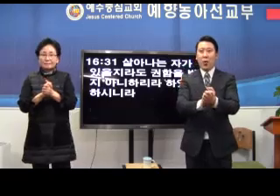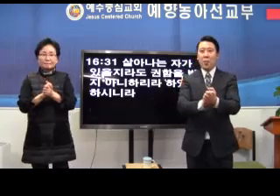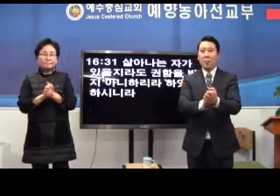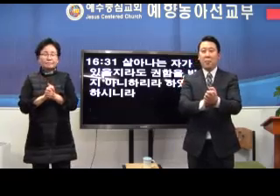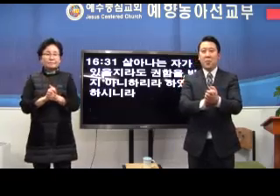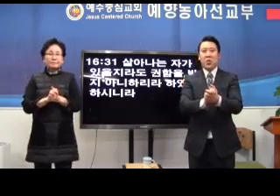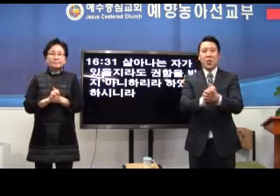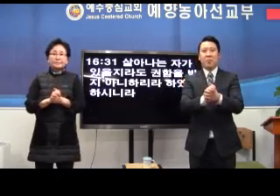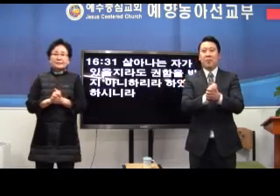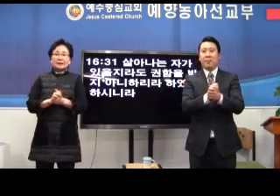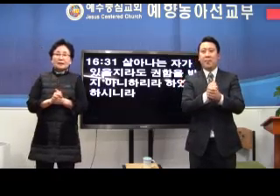누가복음